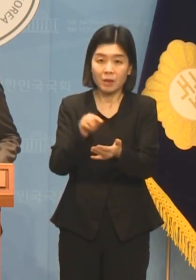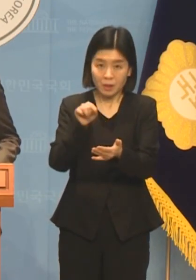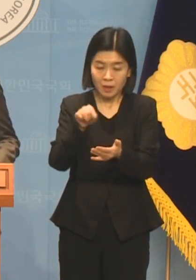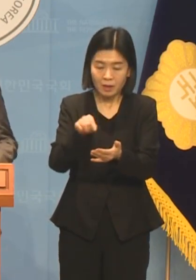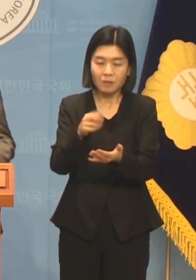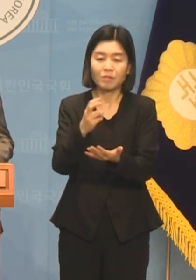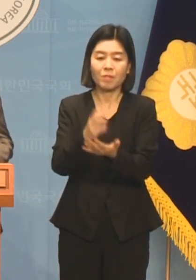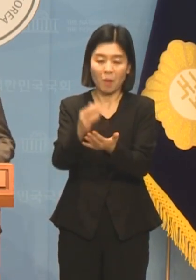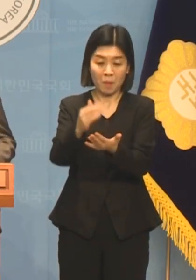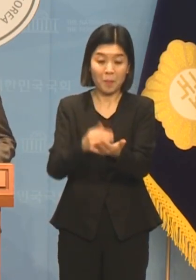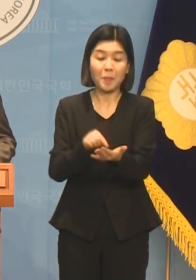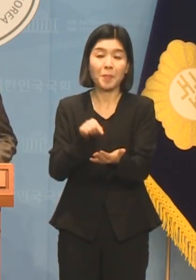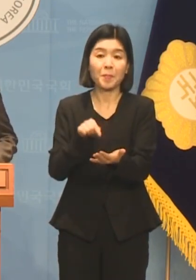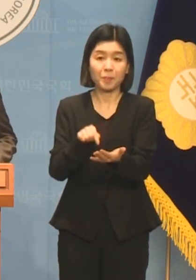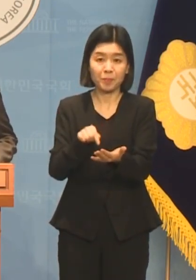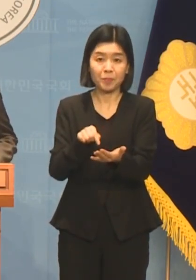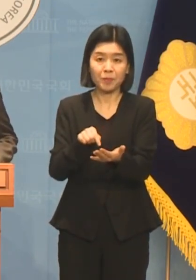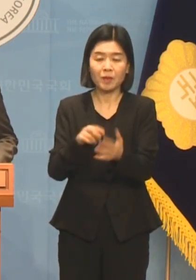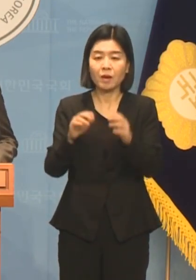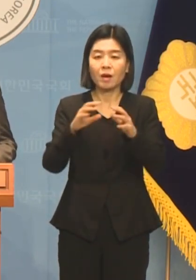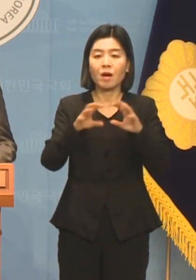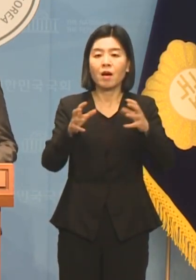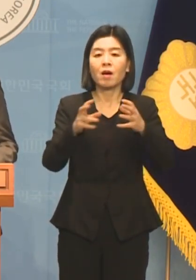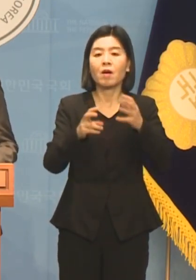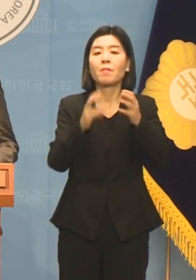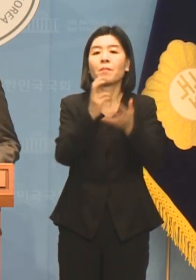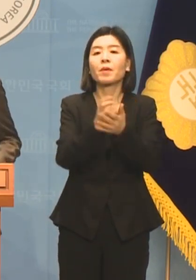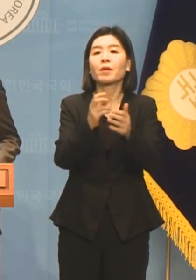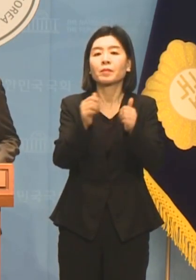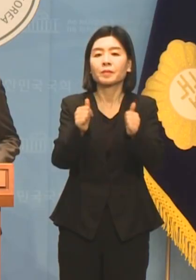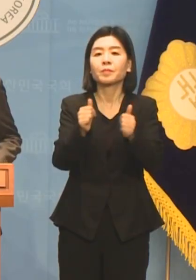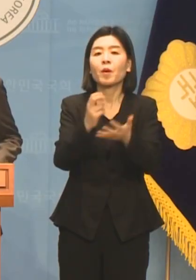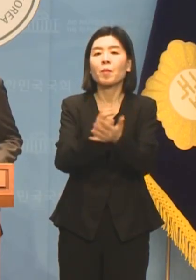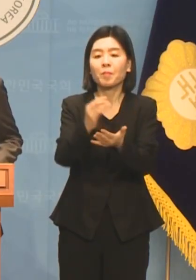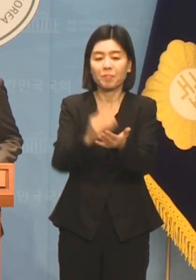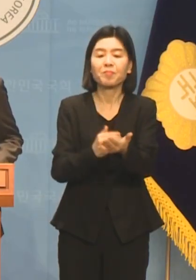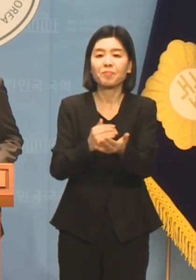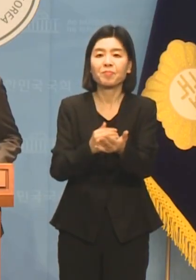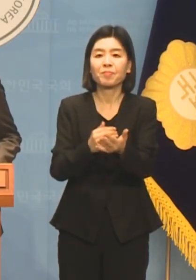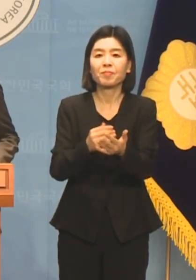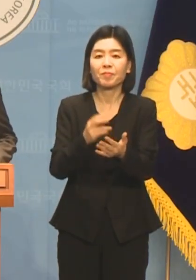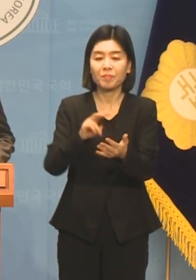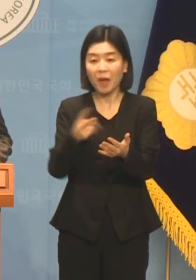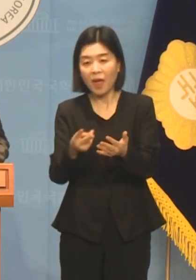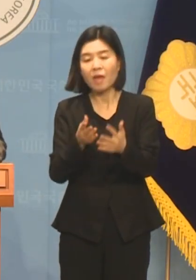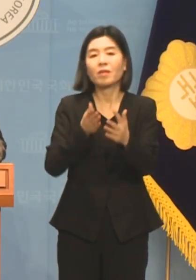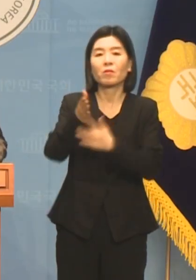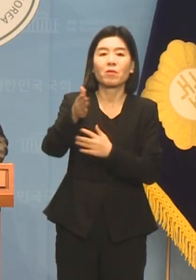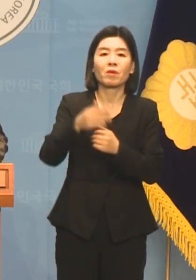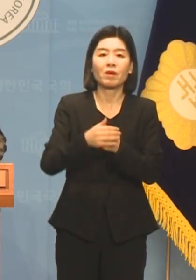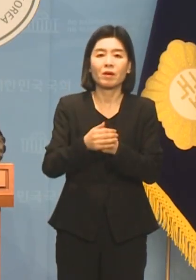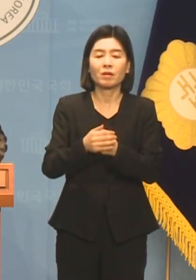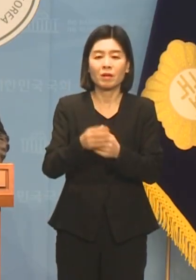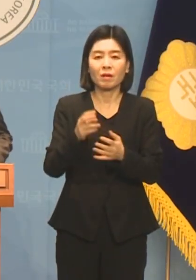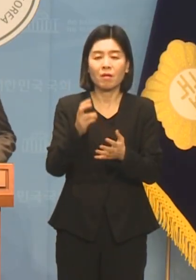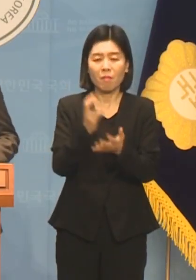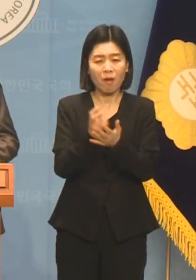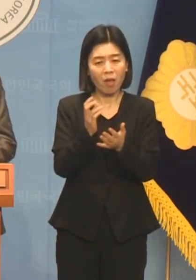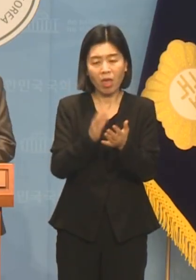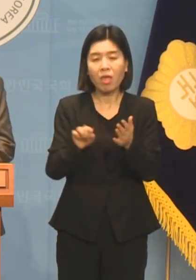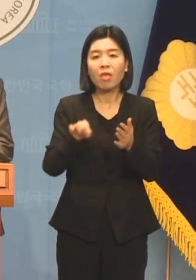헌법재판소 법률안을 또 통과시켰습니다. 한마디로 초헌법적 위헌적 법률안.